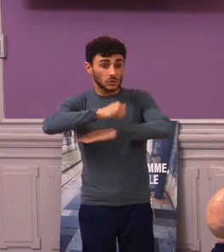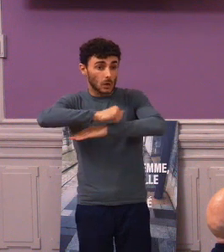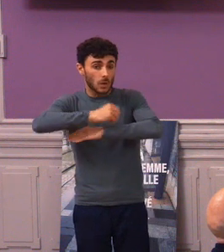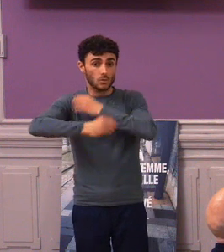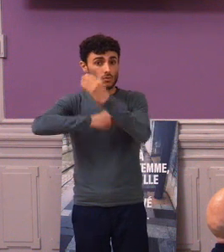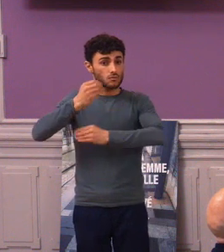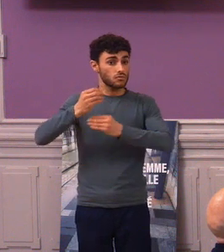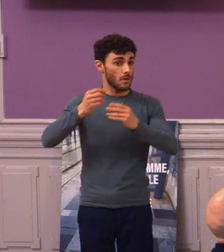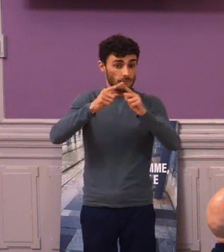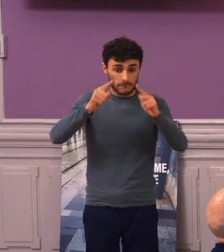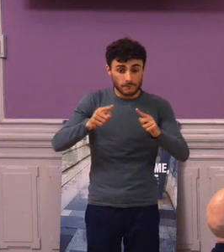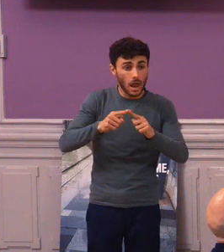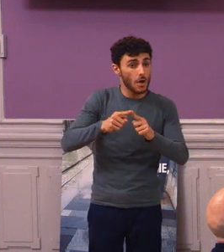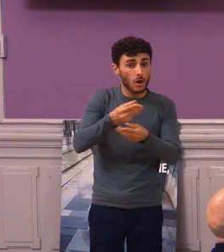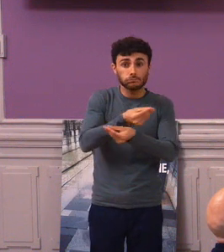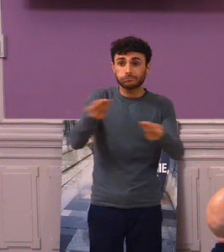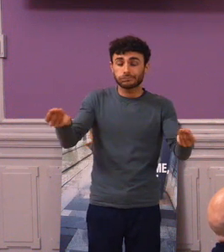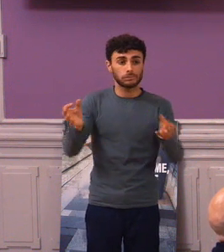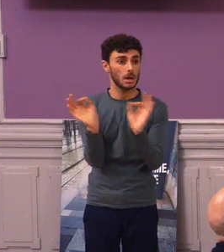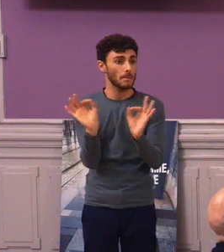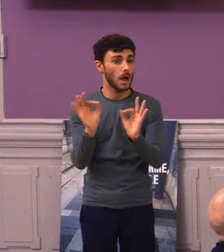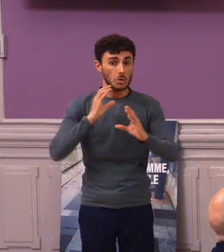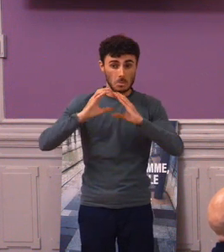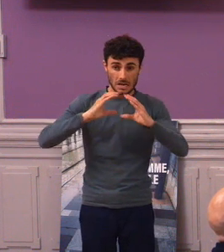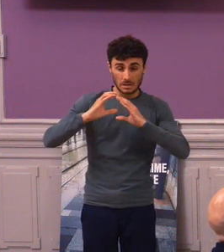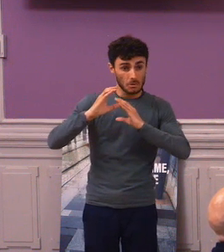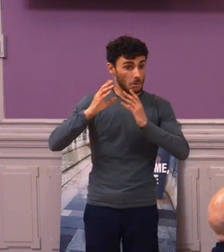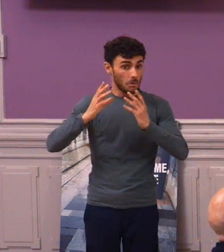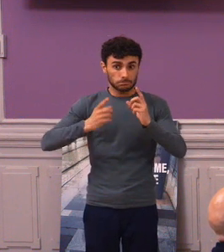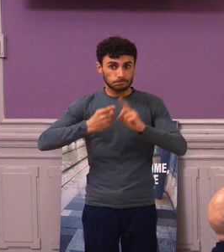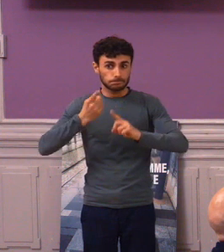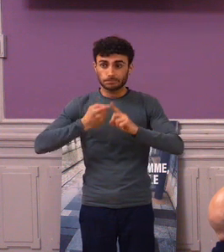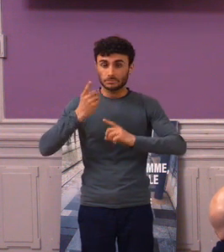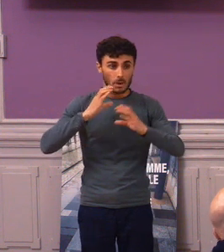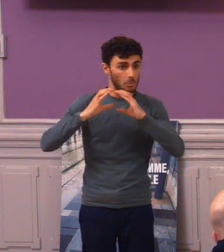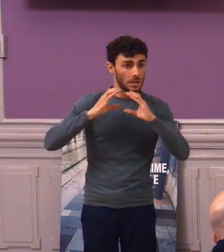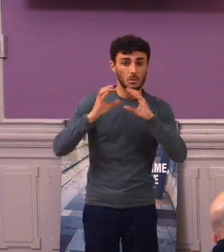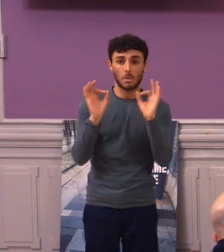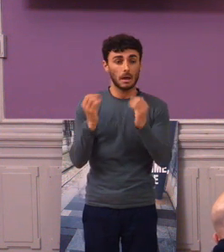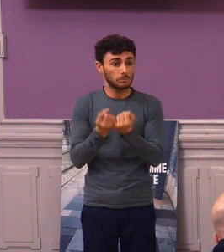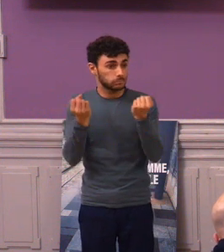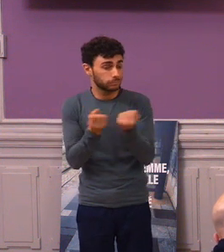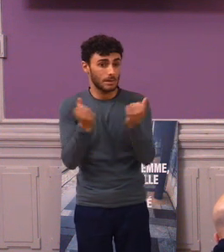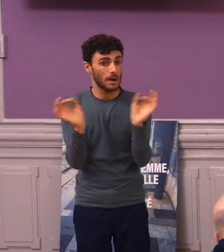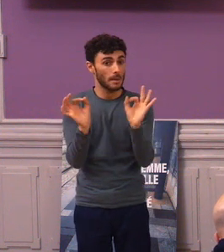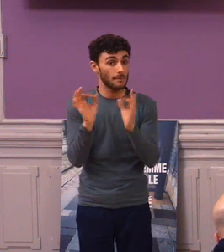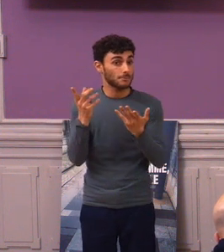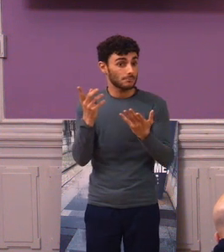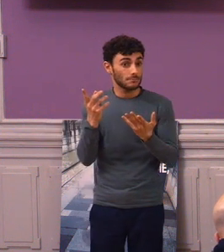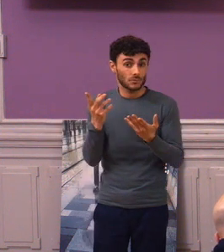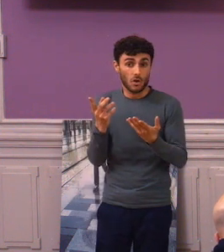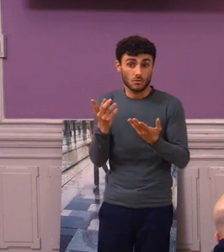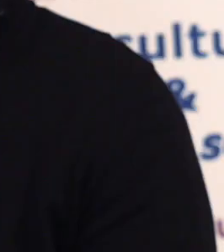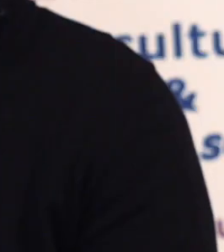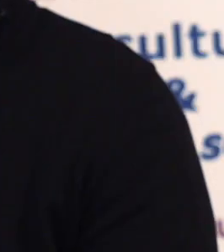c'est-à-dire qu'on n'a pas de communication spécifique là-dessus parce que il y a pas d'accueil spécifique l'accueil spécifique qui se fait sur la rencontre donc sur le site du